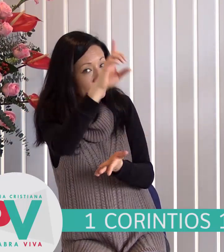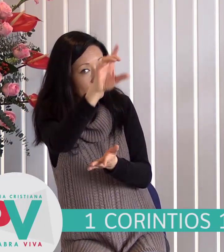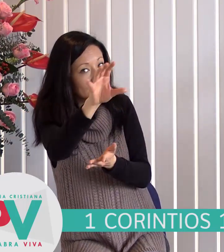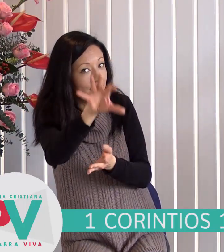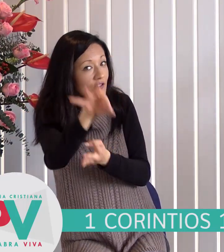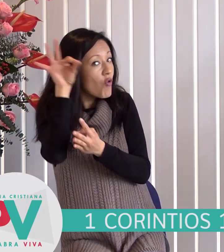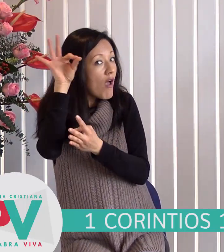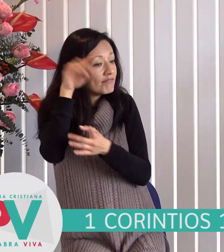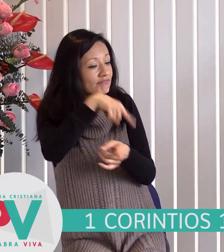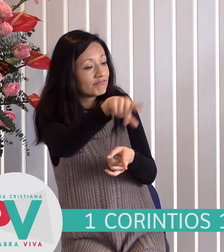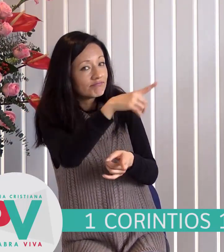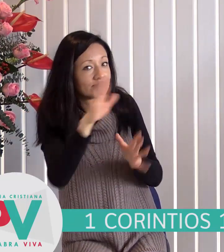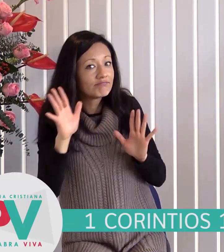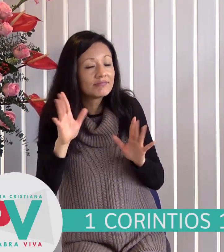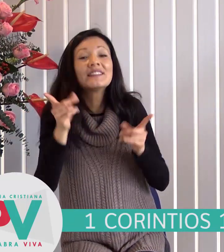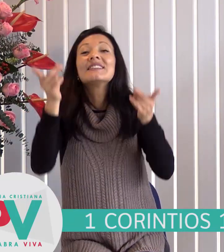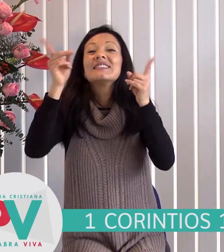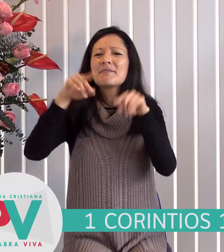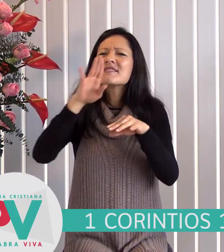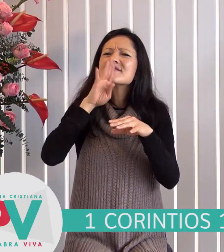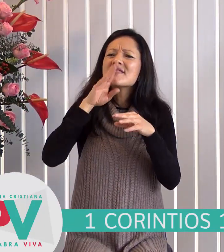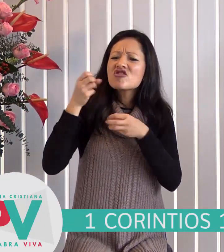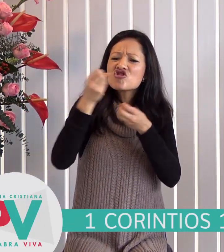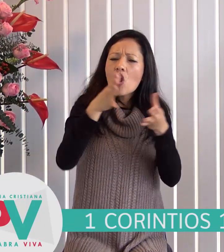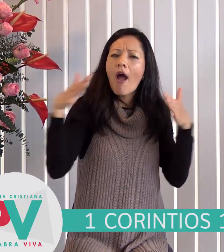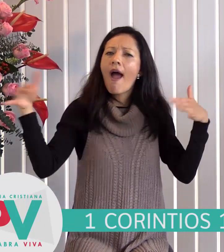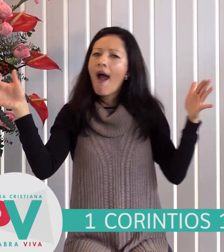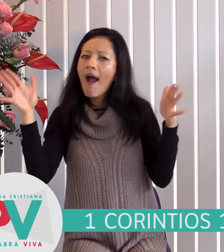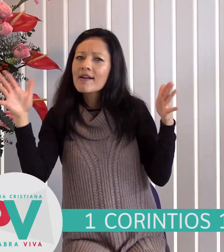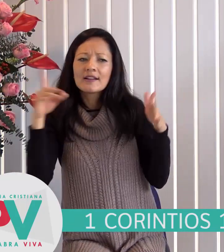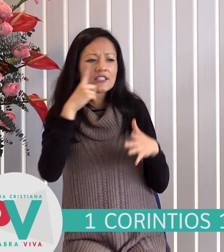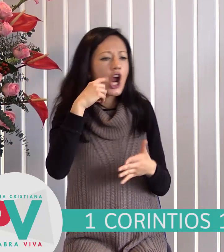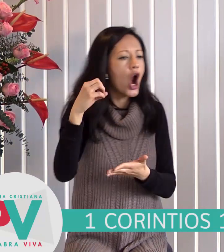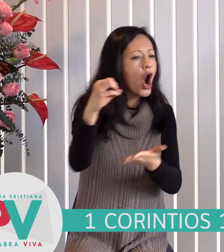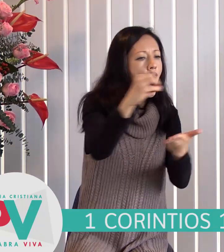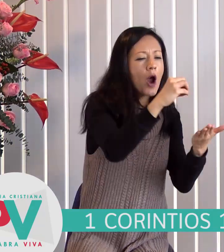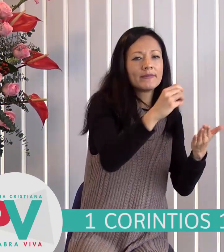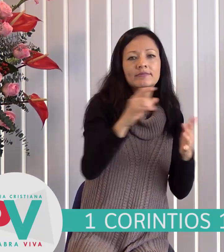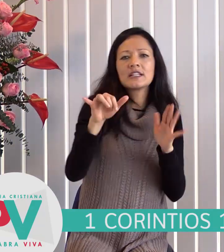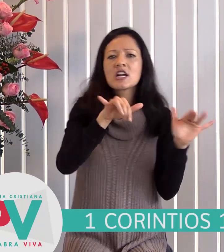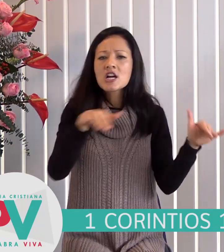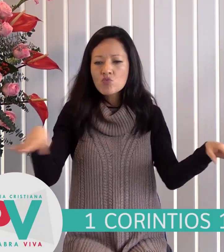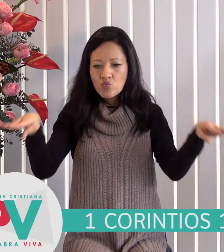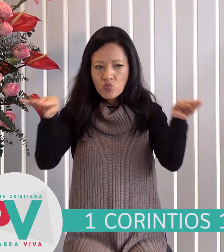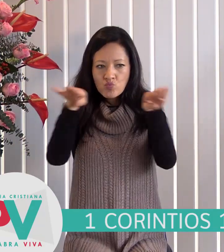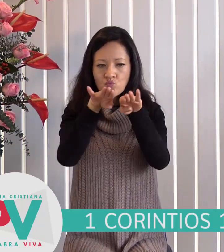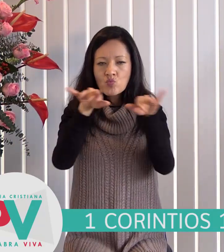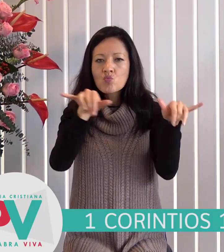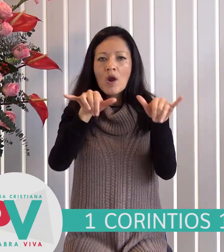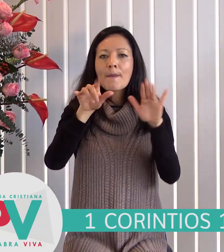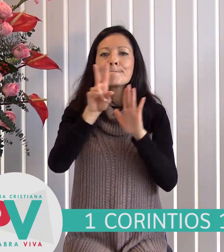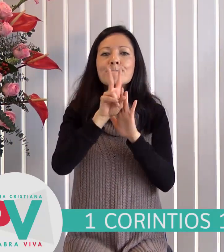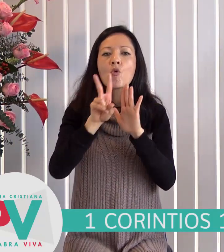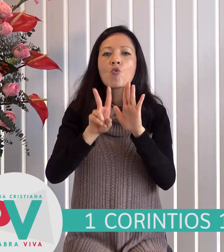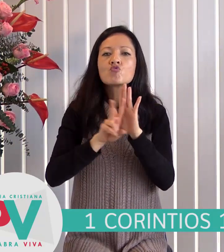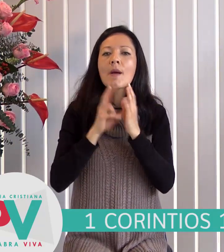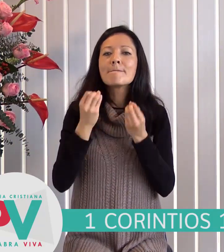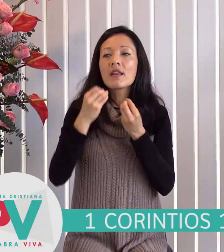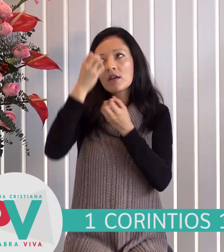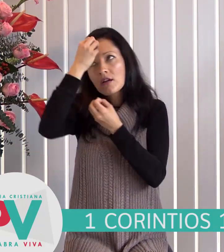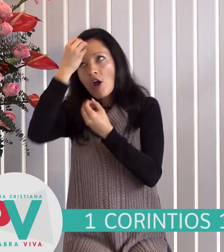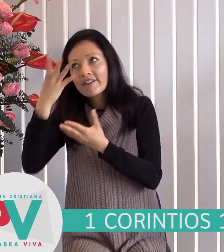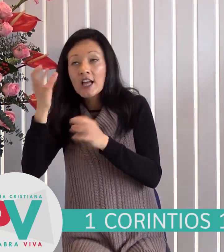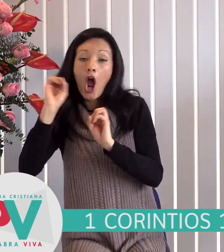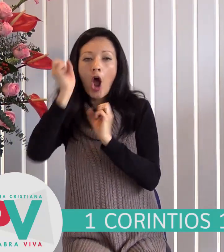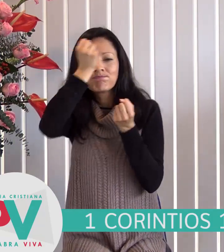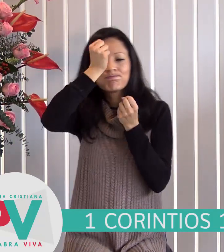dio a los ángeles y al hombre la voluntad para obedecer o no obedecer? Pues fue